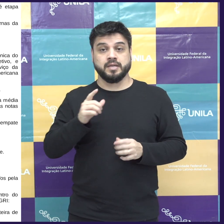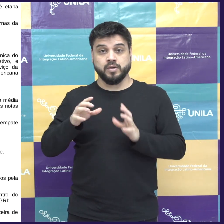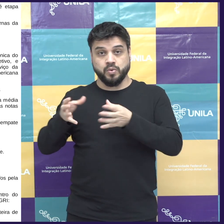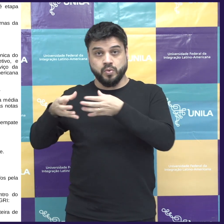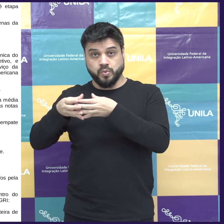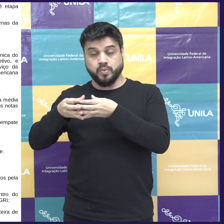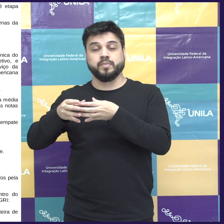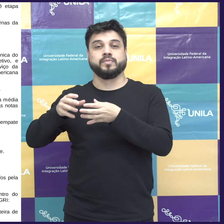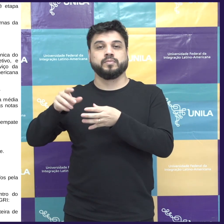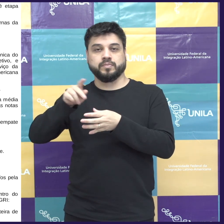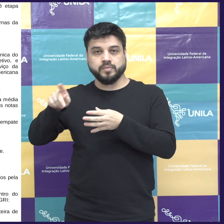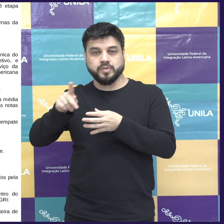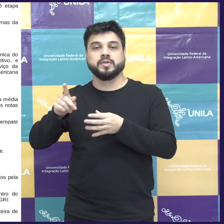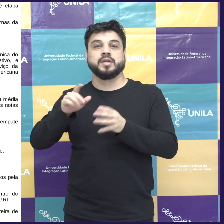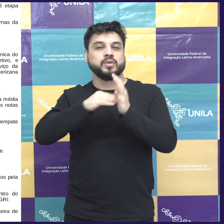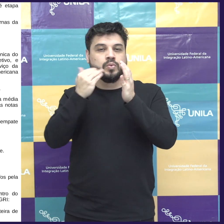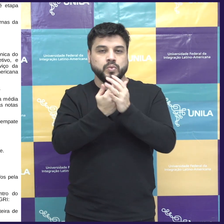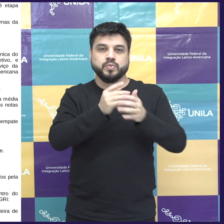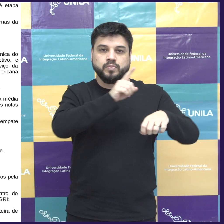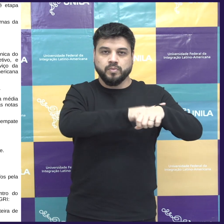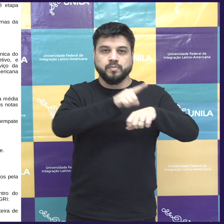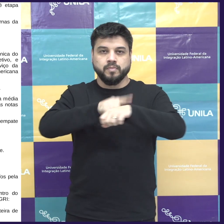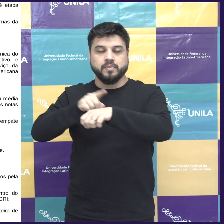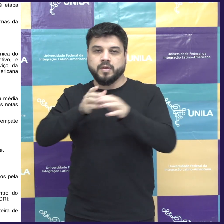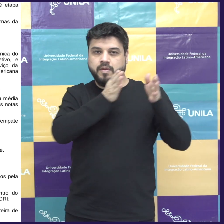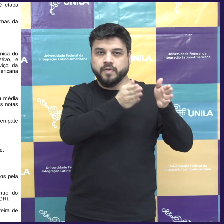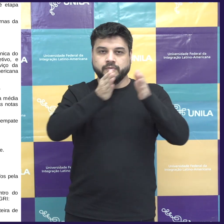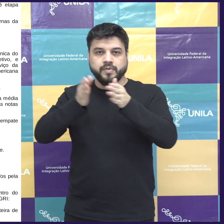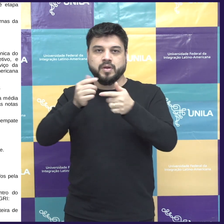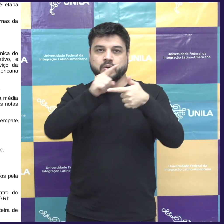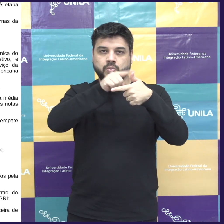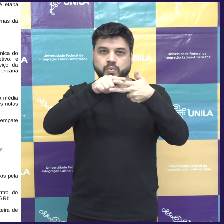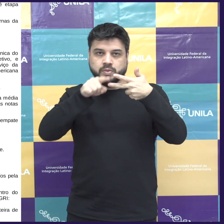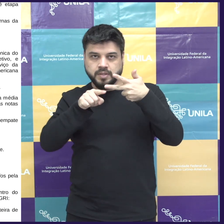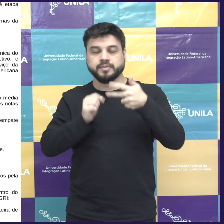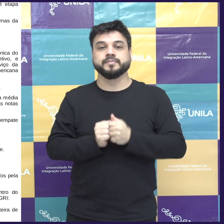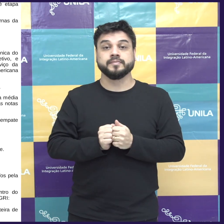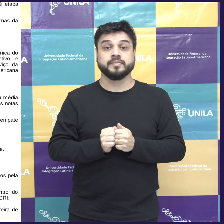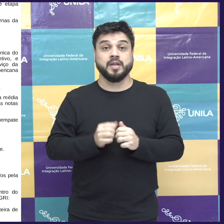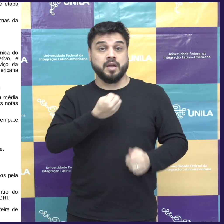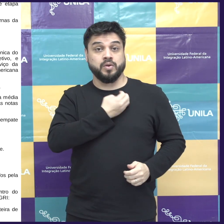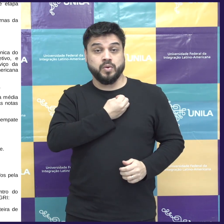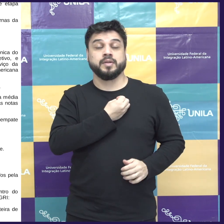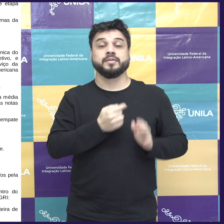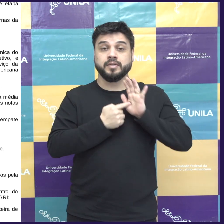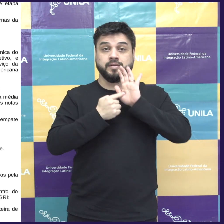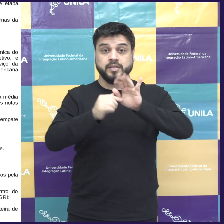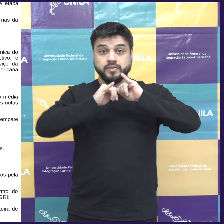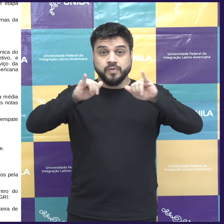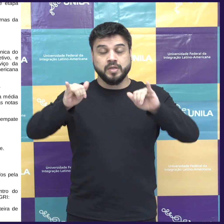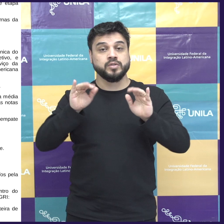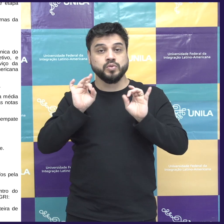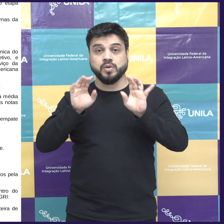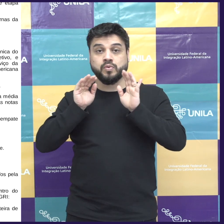comissão em todas as fases do processo seletivo. As notas somente serão divulgadas na última etapa do processo seletivo.